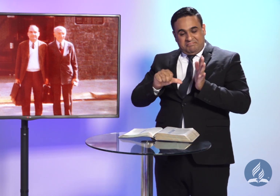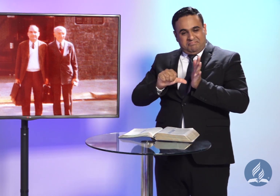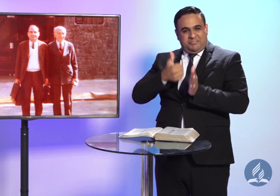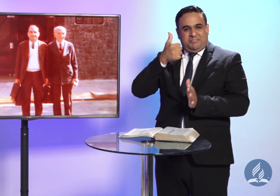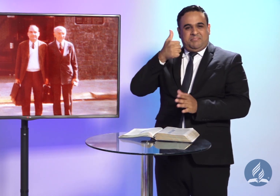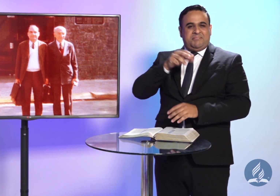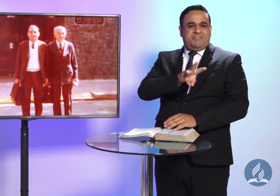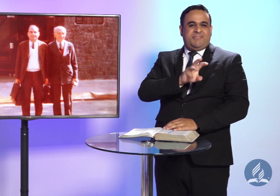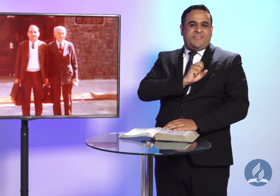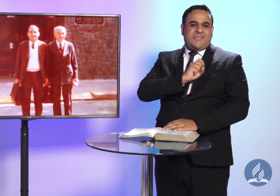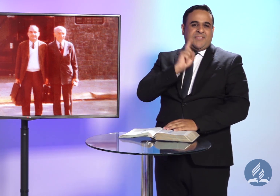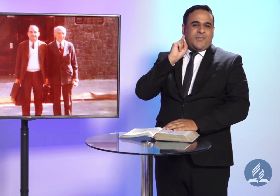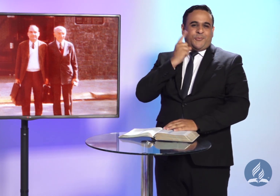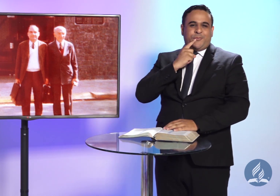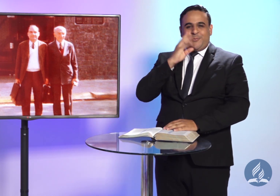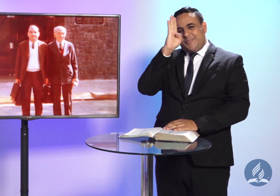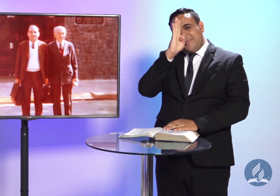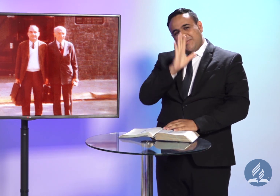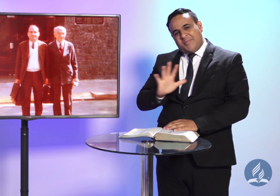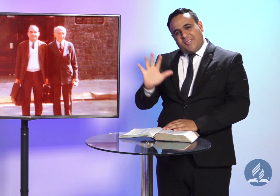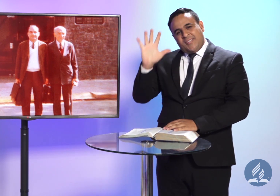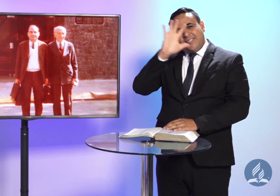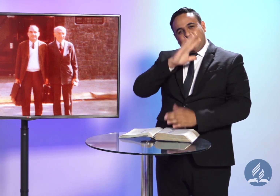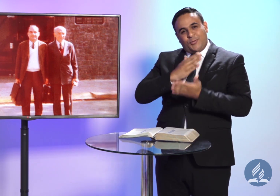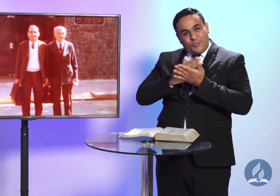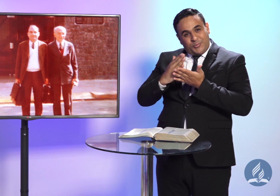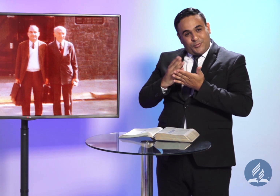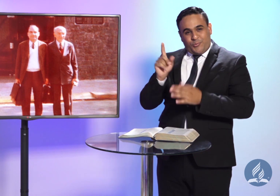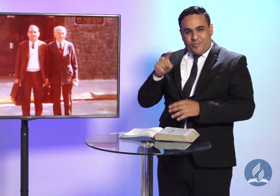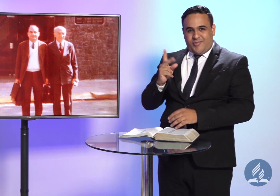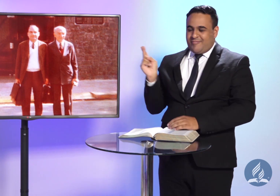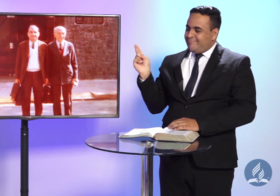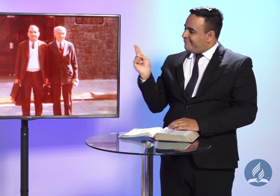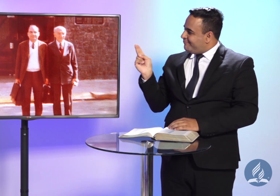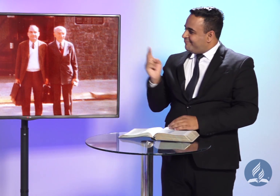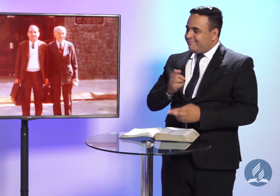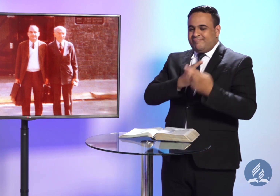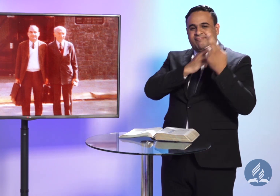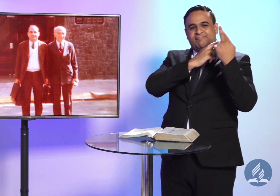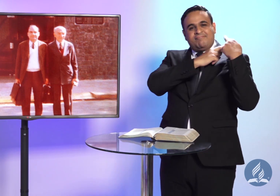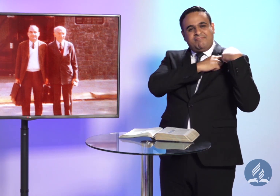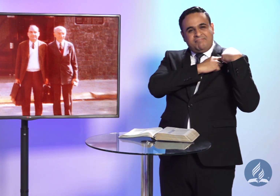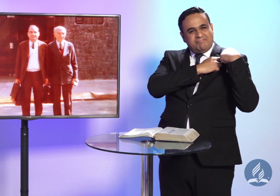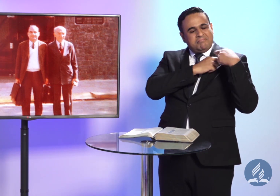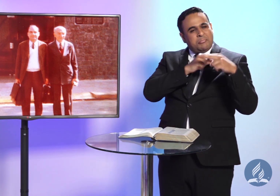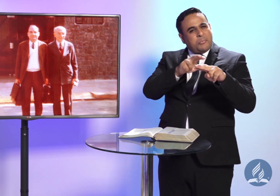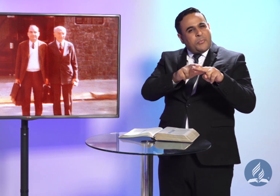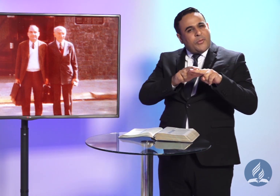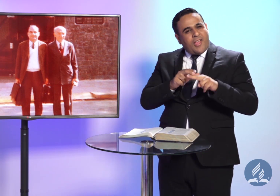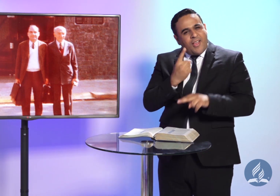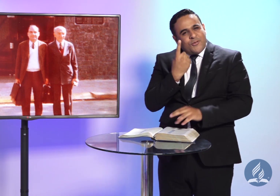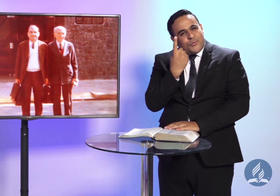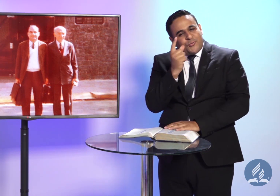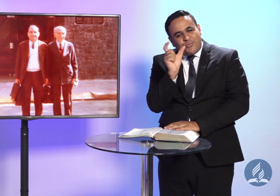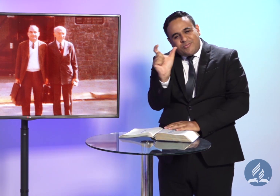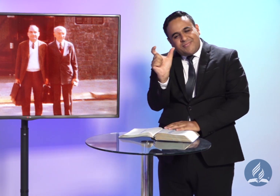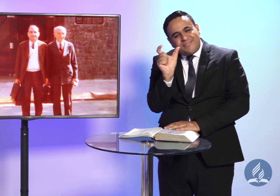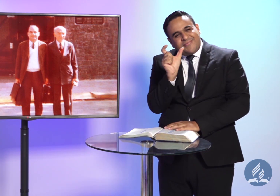foram os protagonistas do início do Ministério Adventista dos Surdos. Vocês viram como uma palavra, apenas